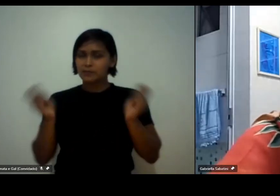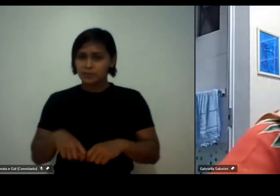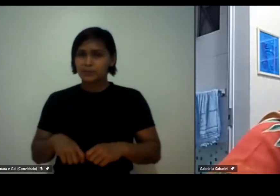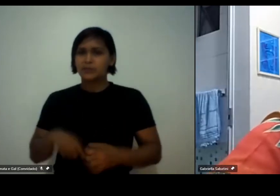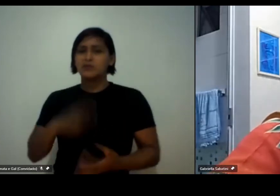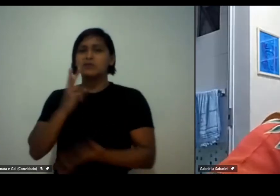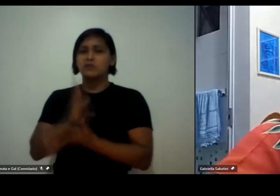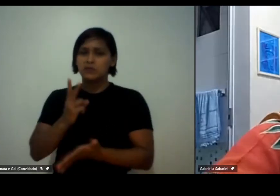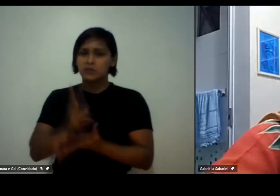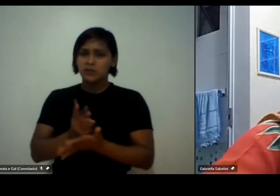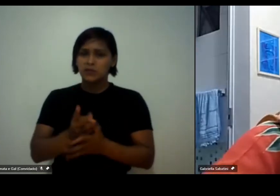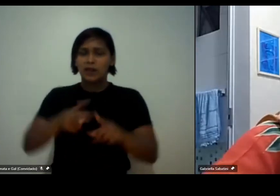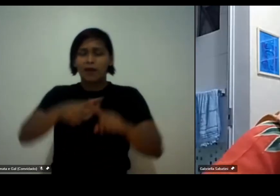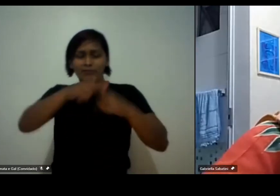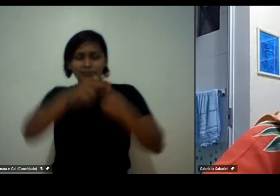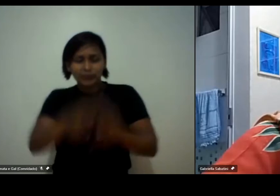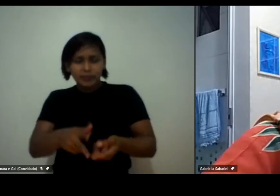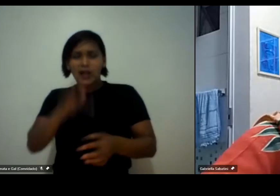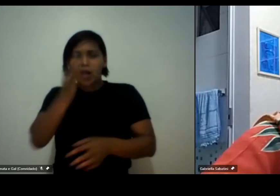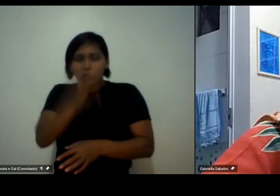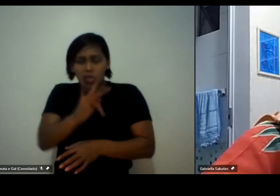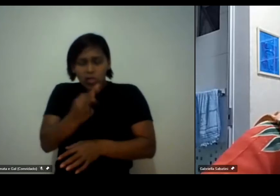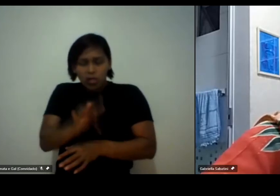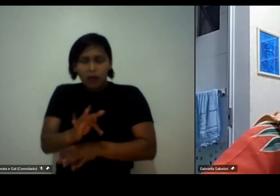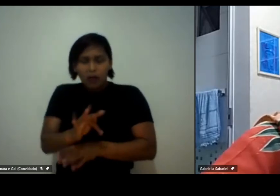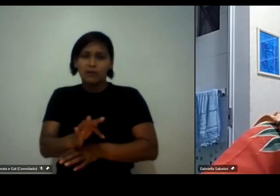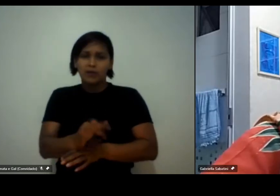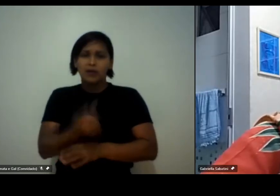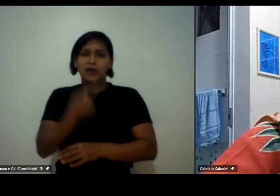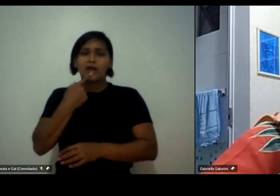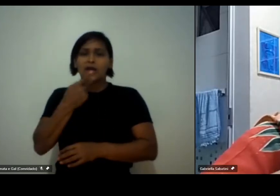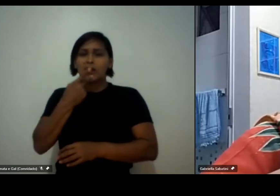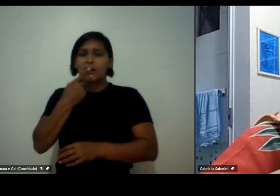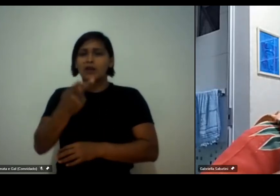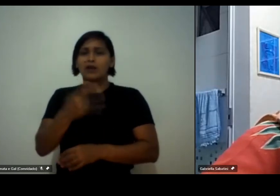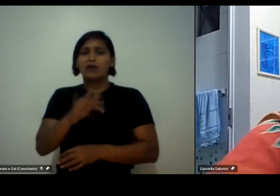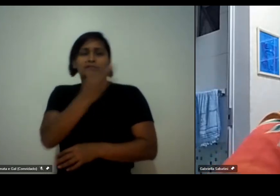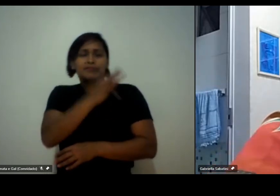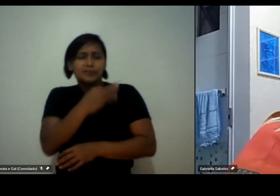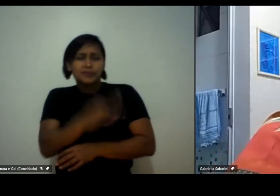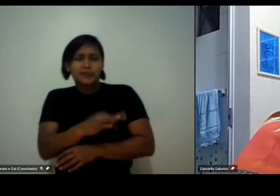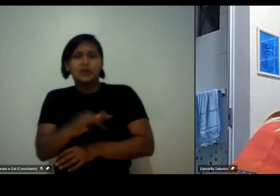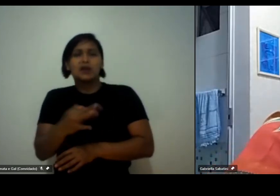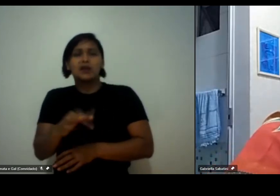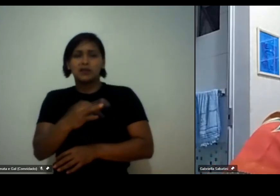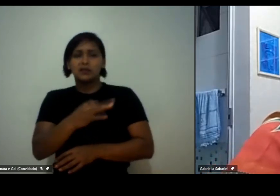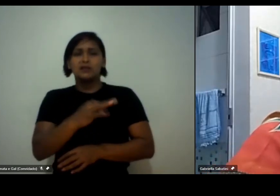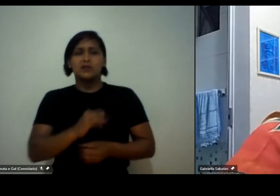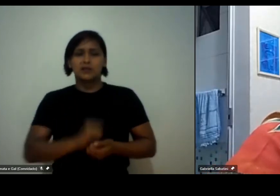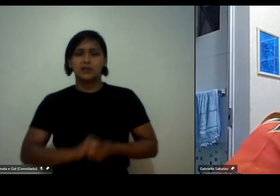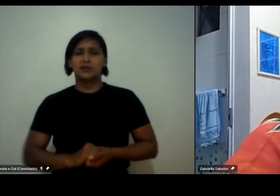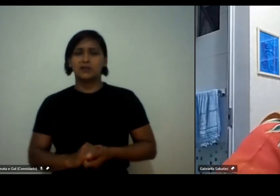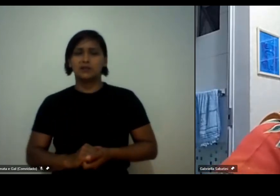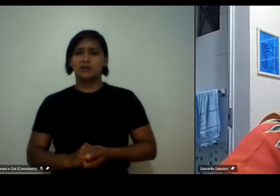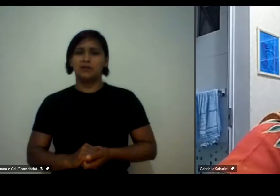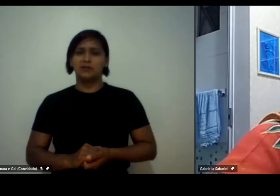parir fraturas. E me refiro a um direito correspondente.